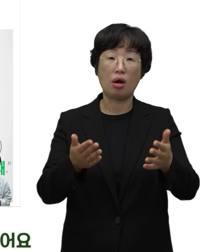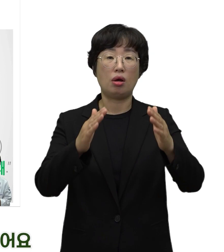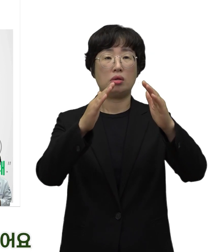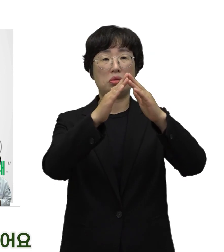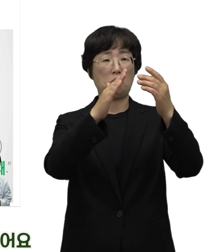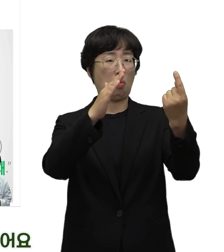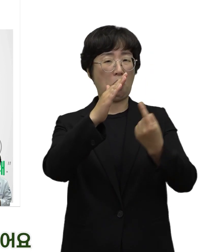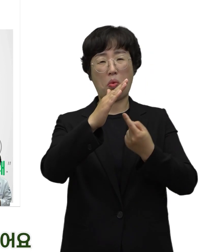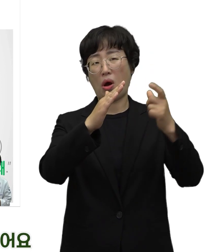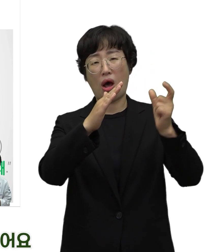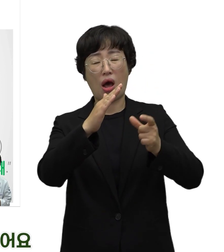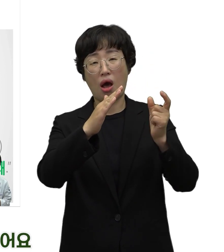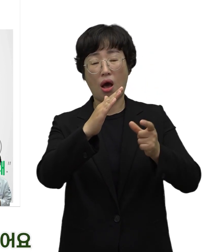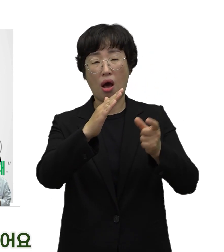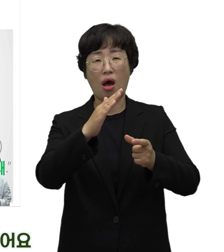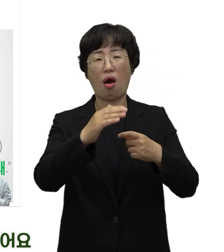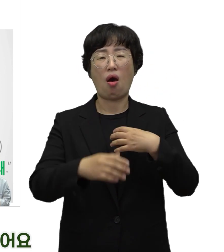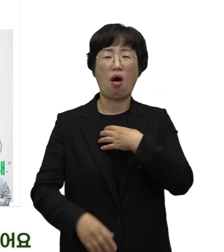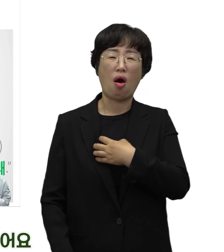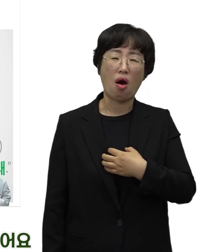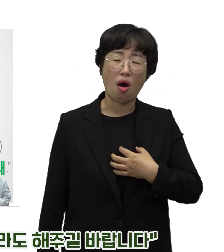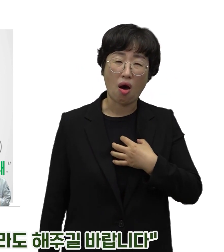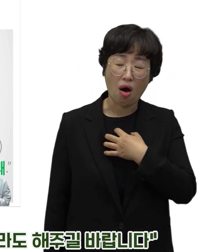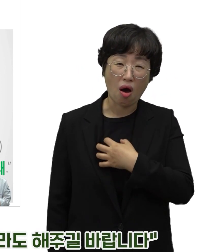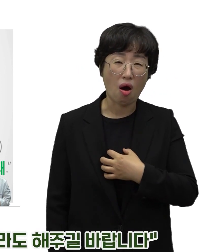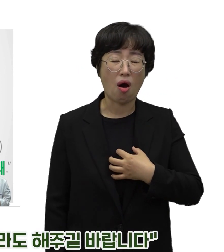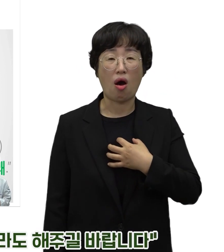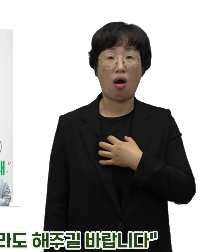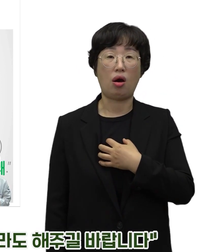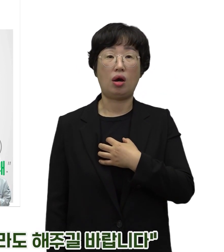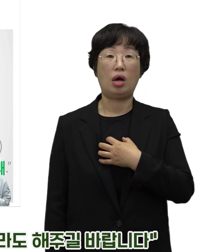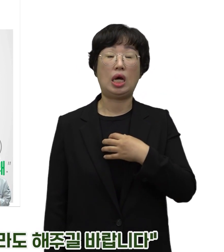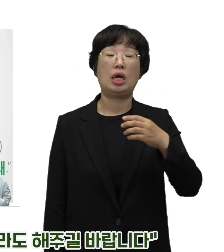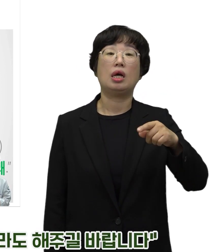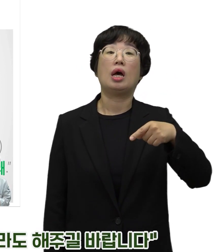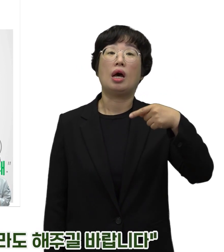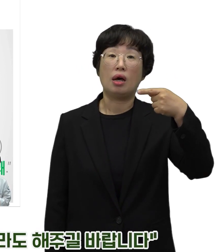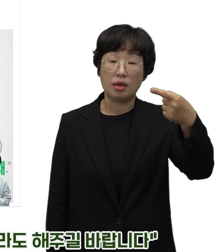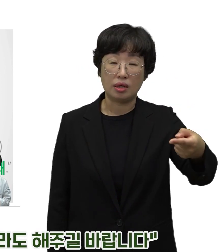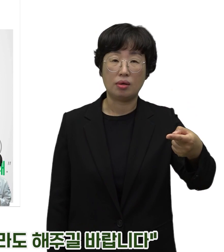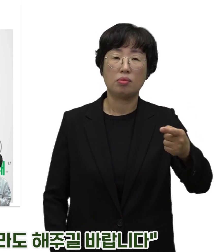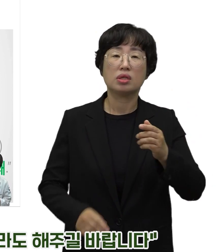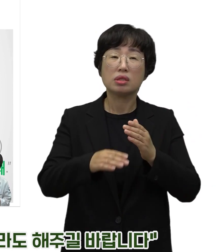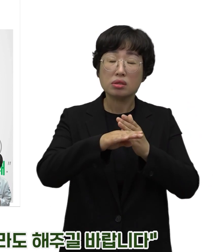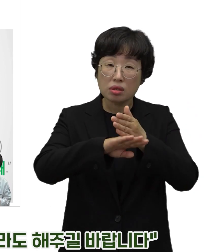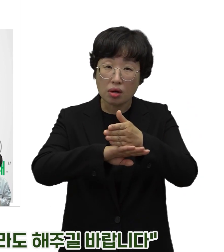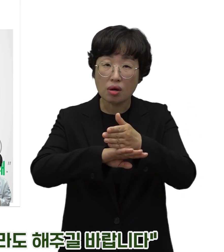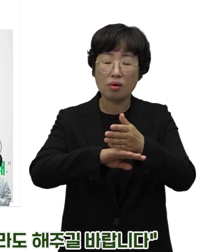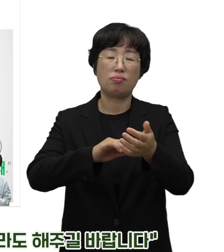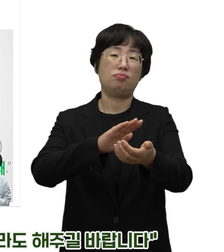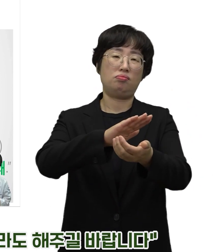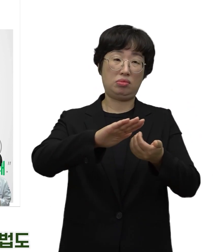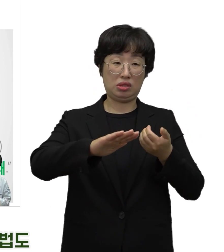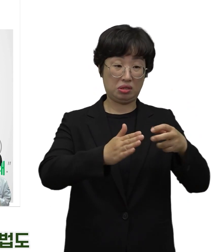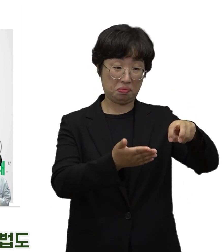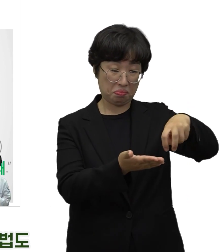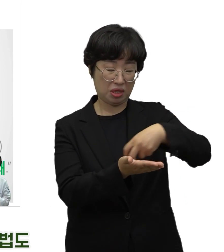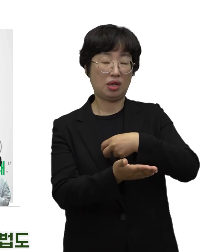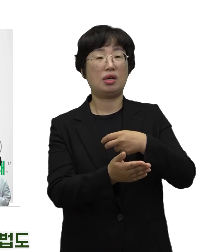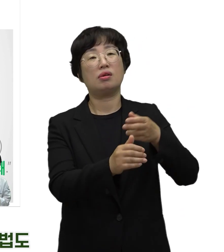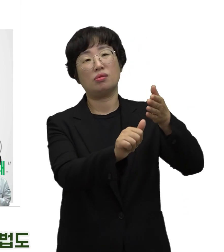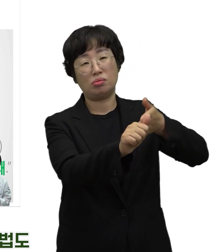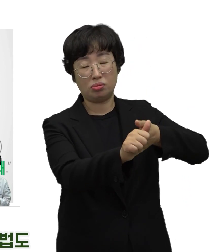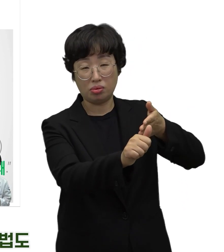않으니 무슨 일이 있나 걱정이 되고 화가 났어요. 다음부터 늦을 것 같으면 미리 전화라도 해주길 바랍니다.